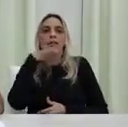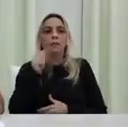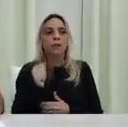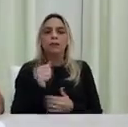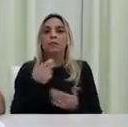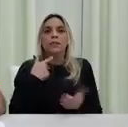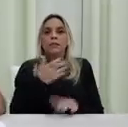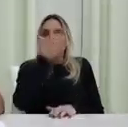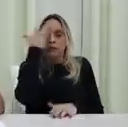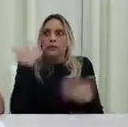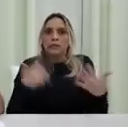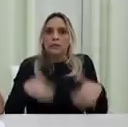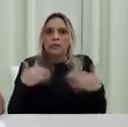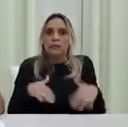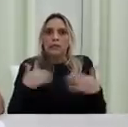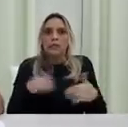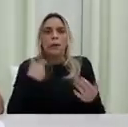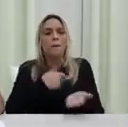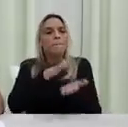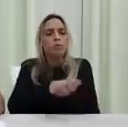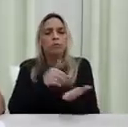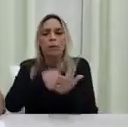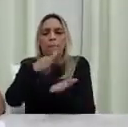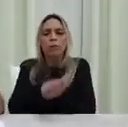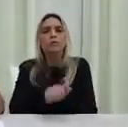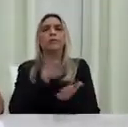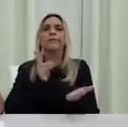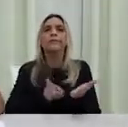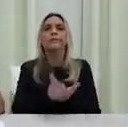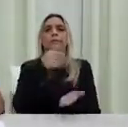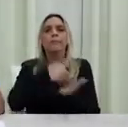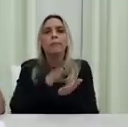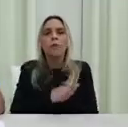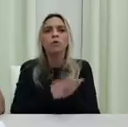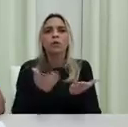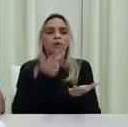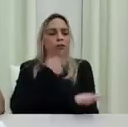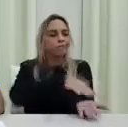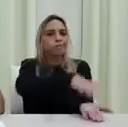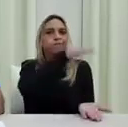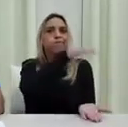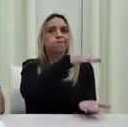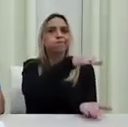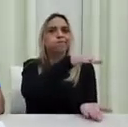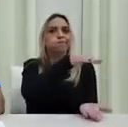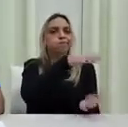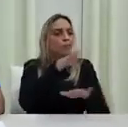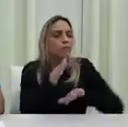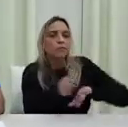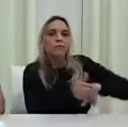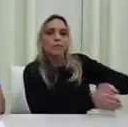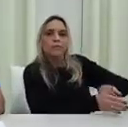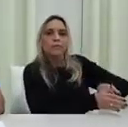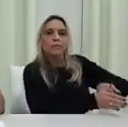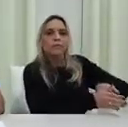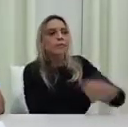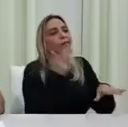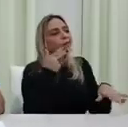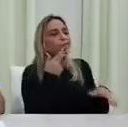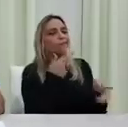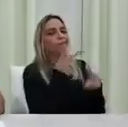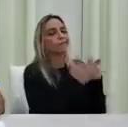até há pouco tempo, era um pavor, chegava com multa. Alguns poucos, a minoria, aquela muda desse tamanho, ir lá para um cantinho para bater